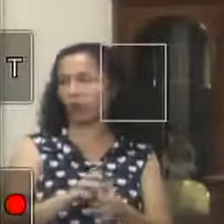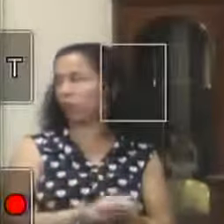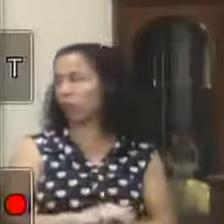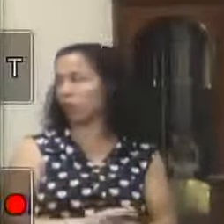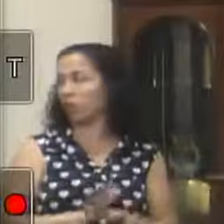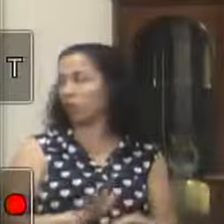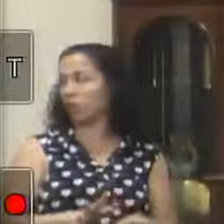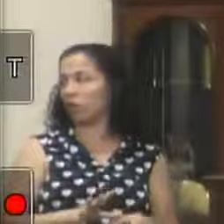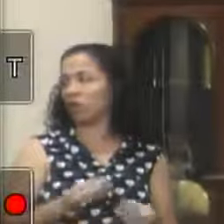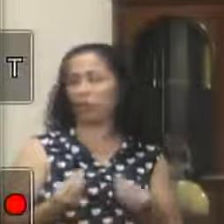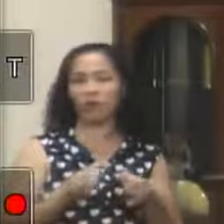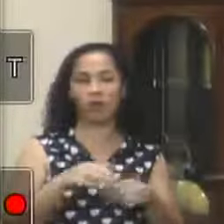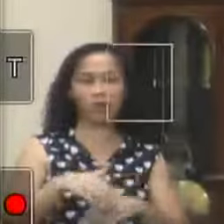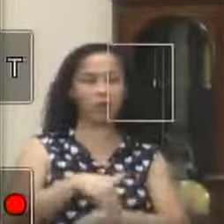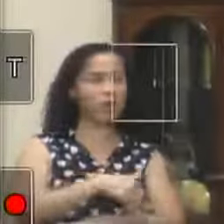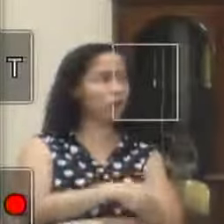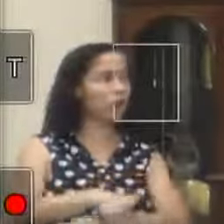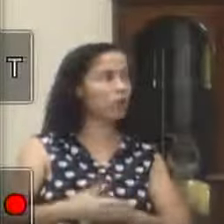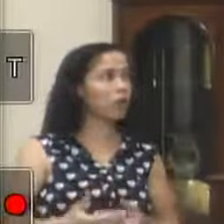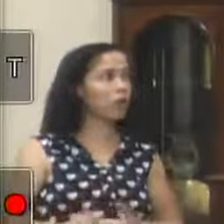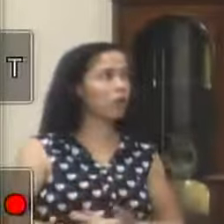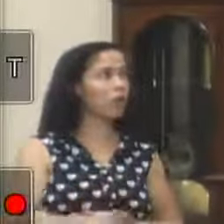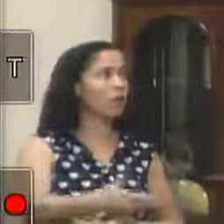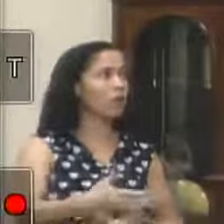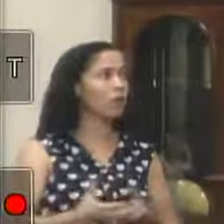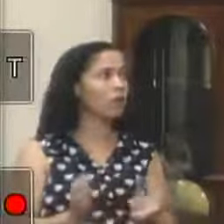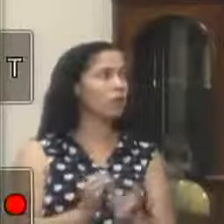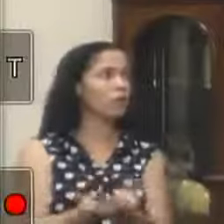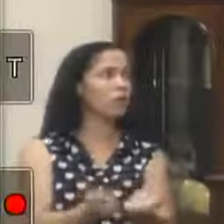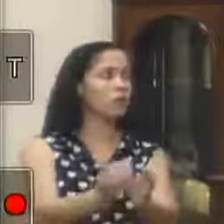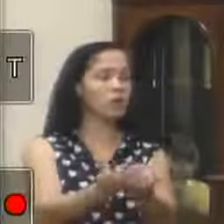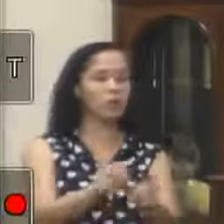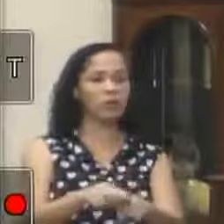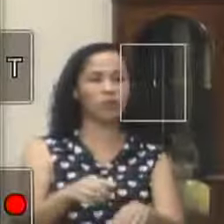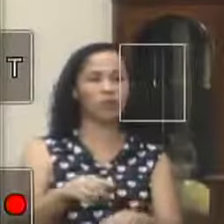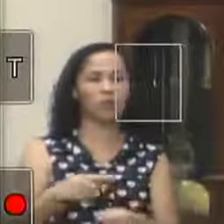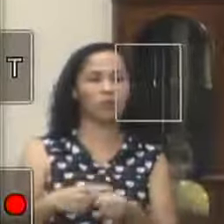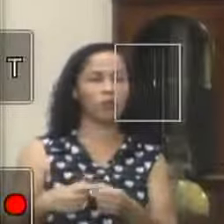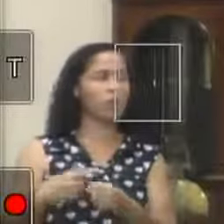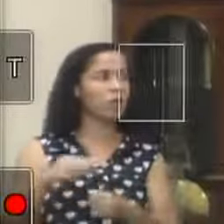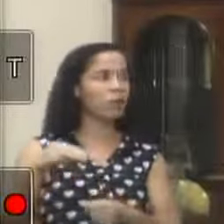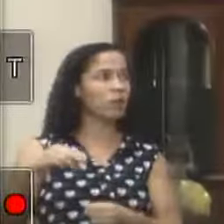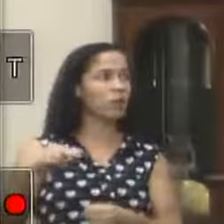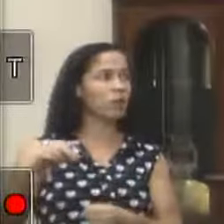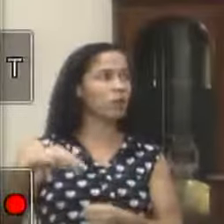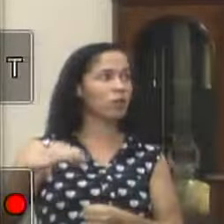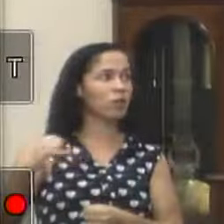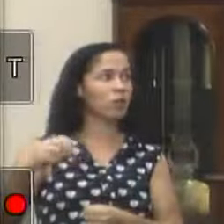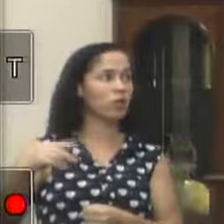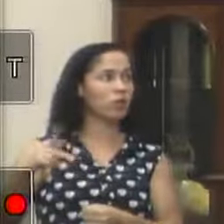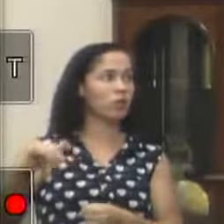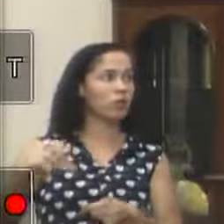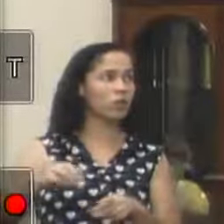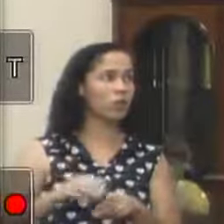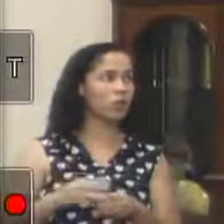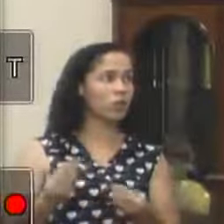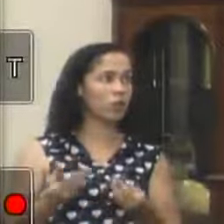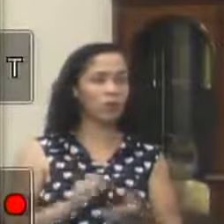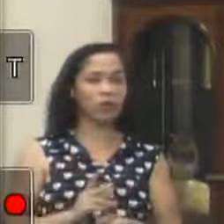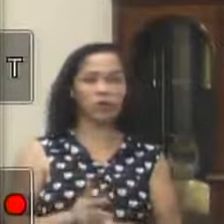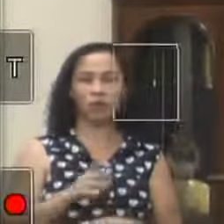As nossas ruas esburacadas, porque, na verdade, Valença, né, sendo um município com menos de 100 mil habitantes,